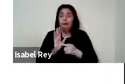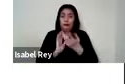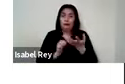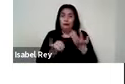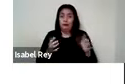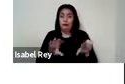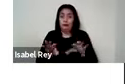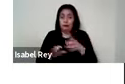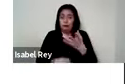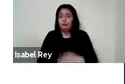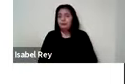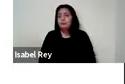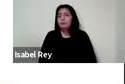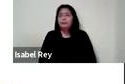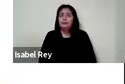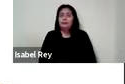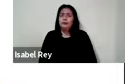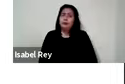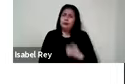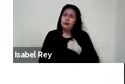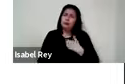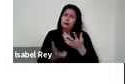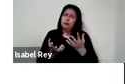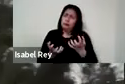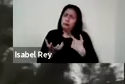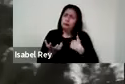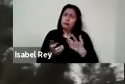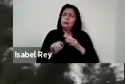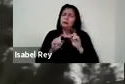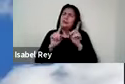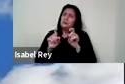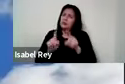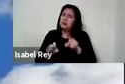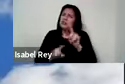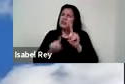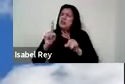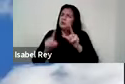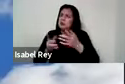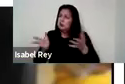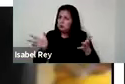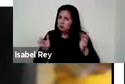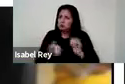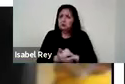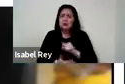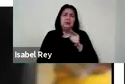has hecho. Yo quería preguntarte algunas cosas a raíz